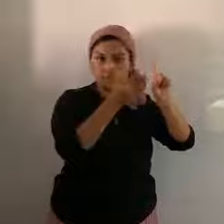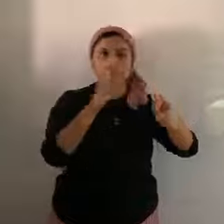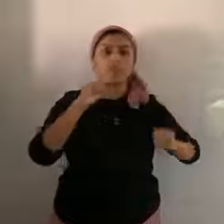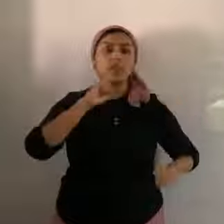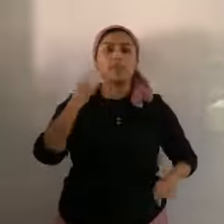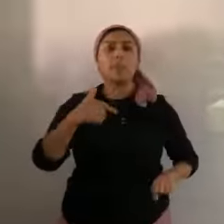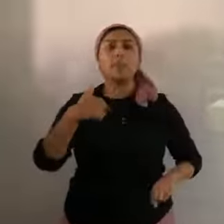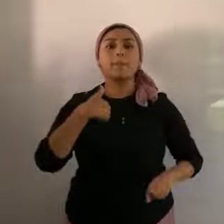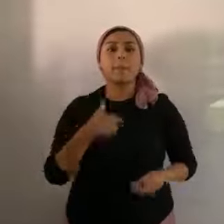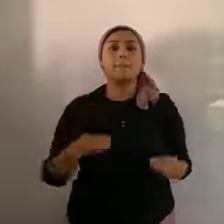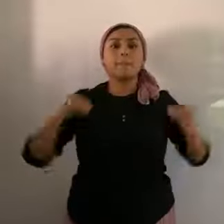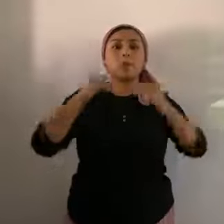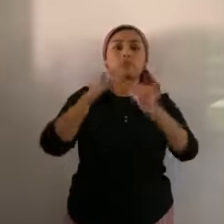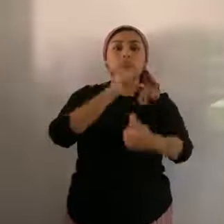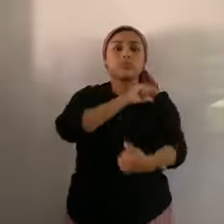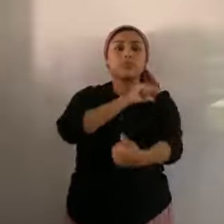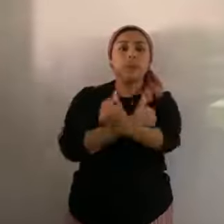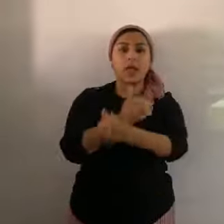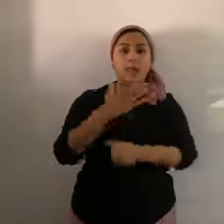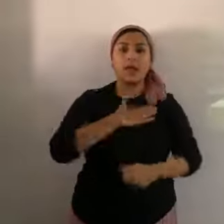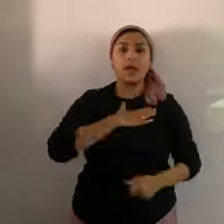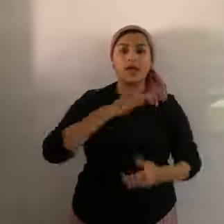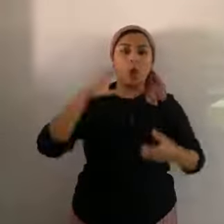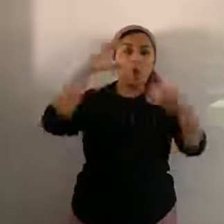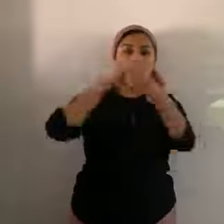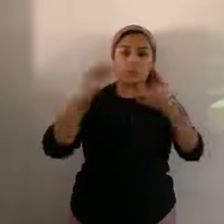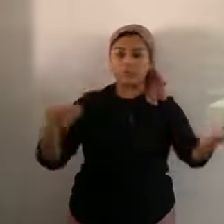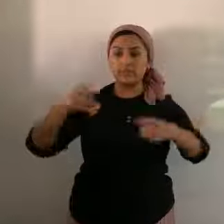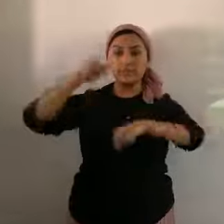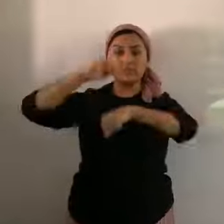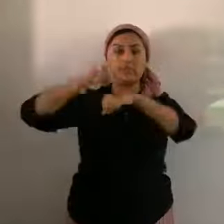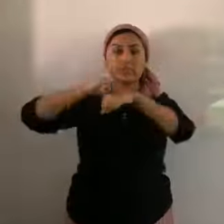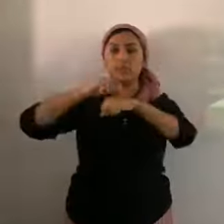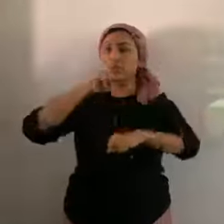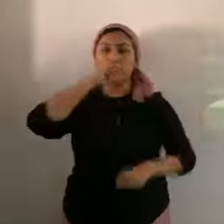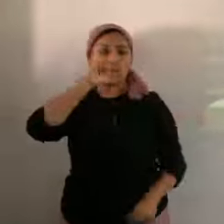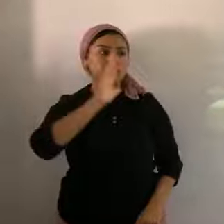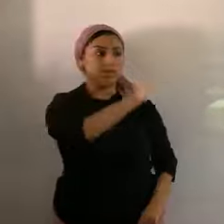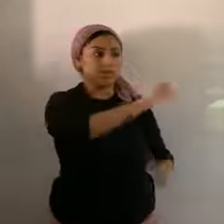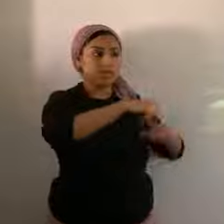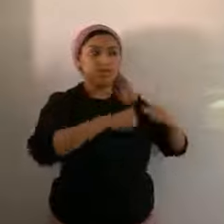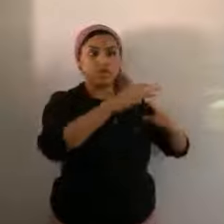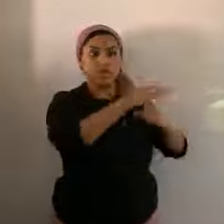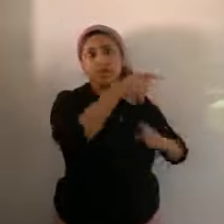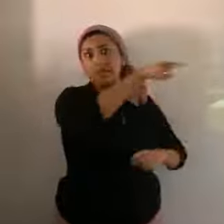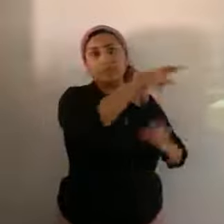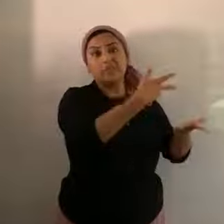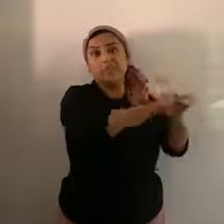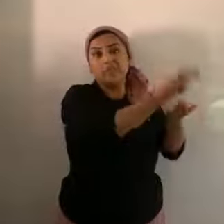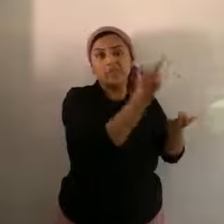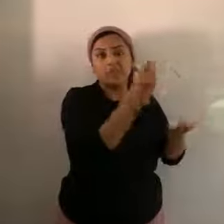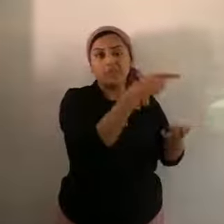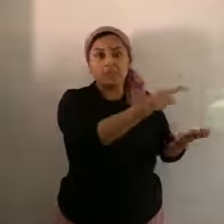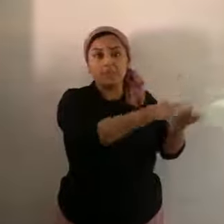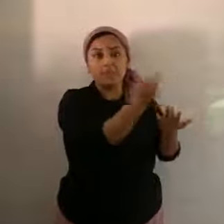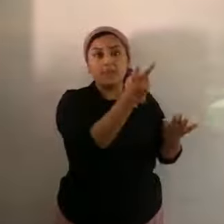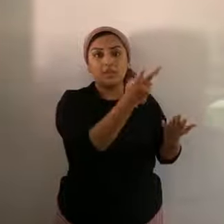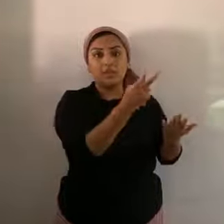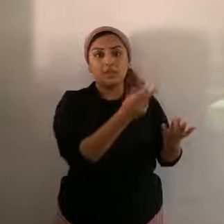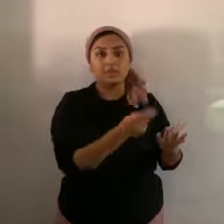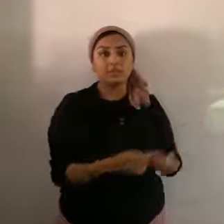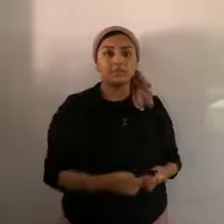una mayor autoridad sobre el templo que la del sumo Cohen, porque aquí el sumo Cohen era un corrupto de primera,